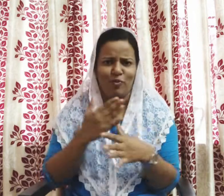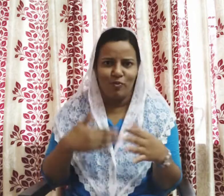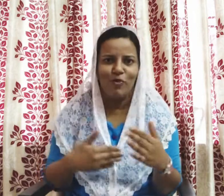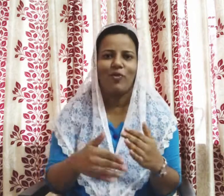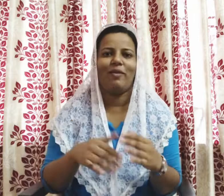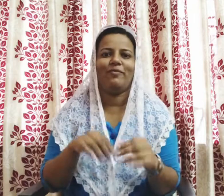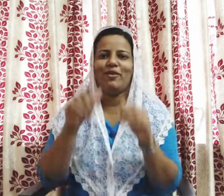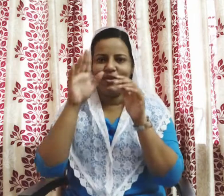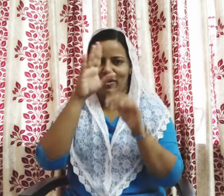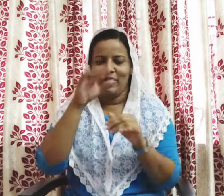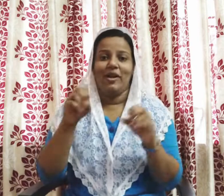ഉപയോഗിക്കും കേട്ടോ. ഗോഡ് ബ്ലസ് യു.